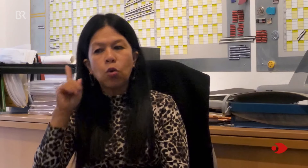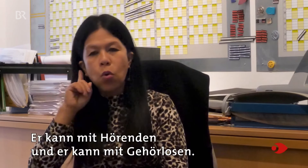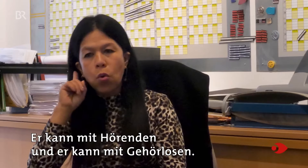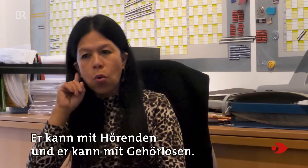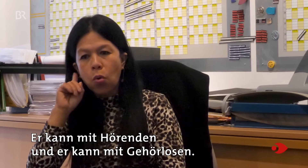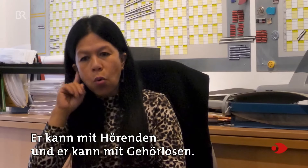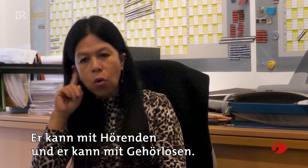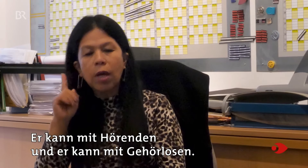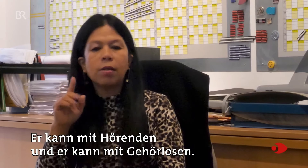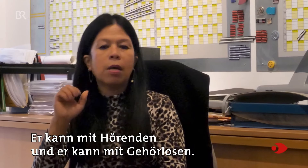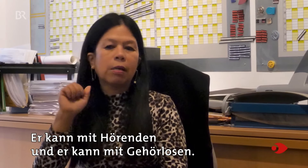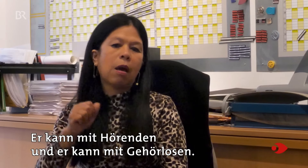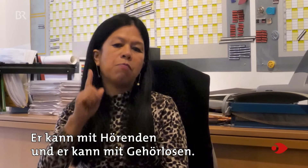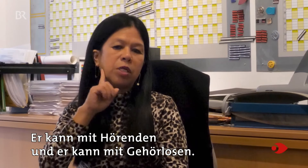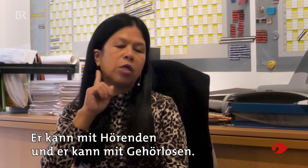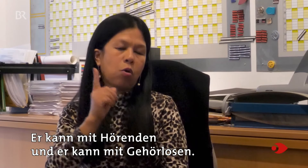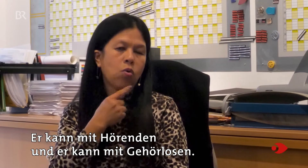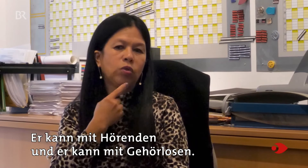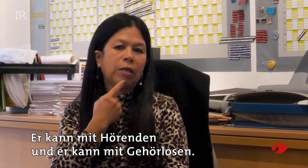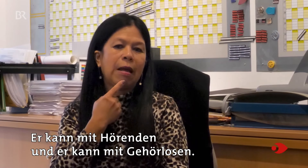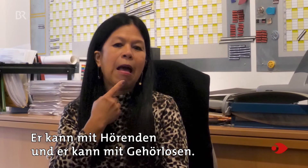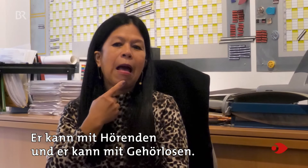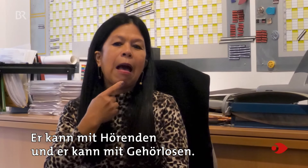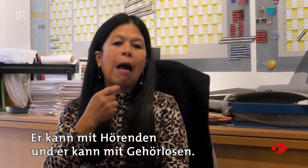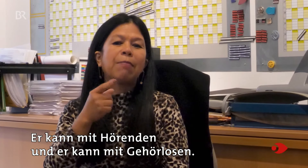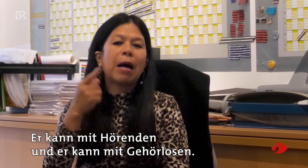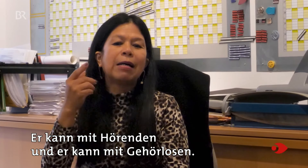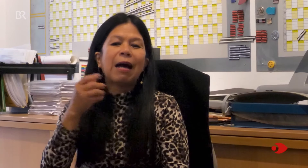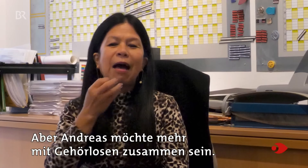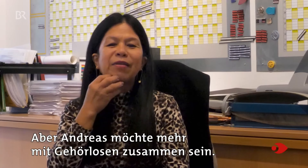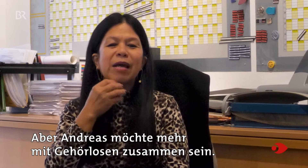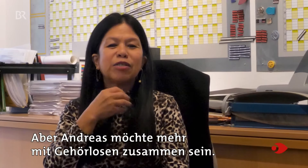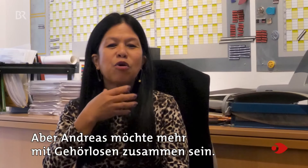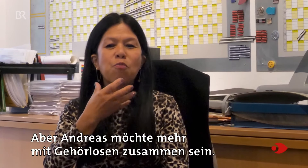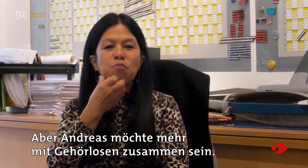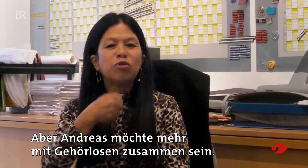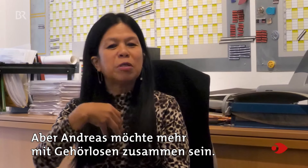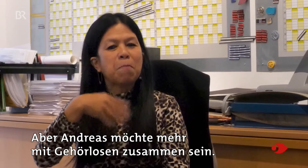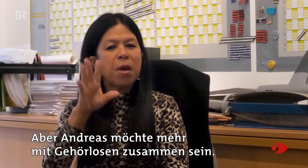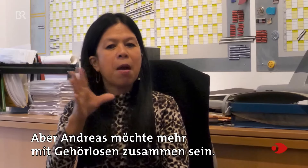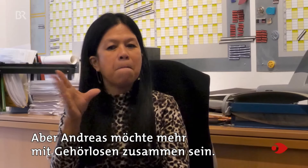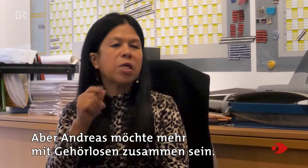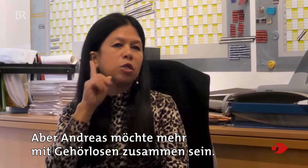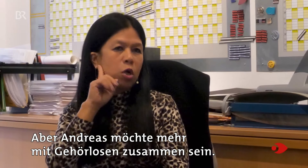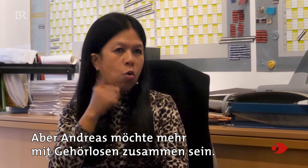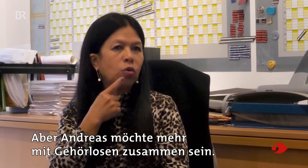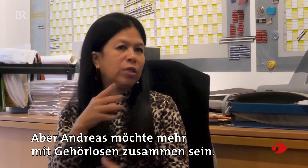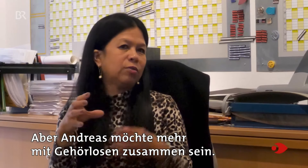Er kann mit Hörenden und er kann mit Gehörlosen. Aber Andreas möchte mehr mit Gehörlosen zusammen